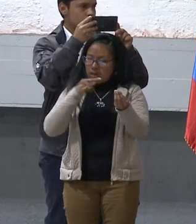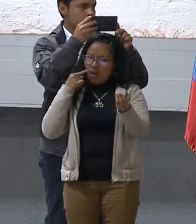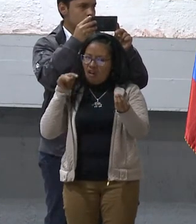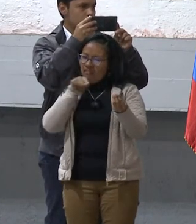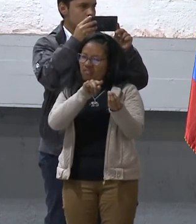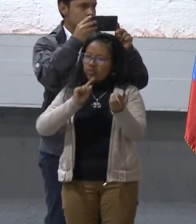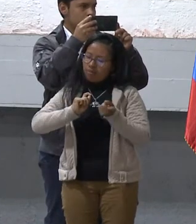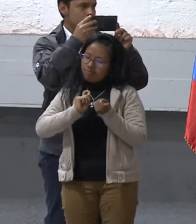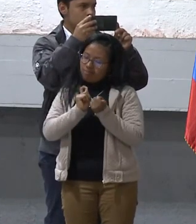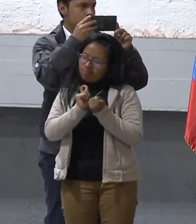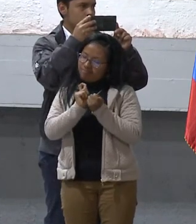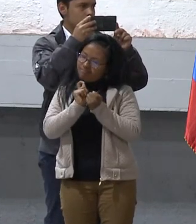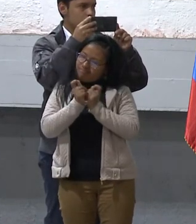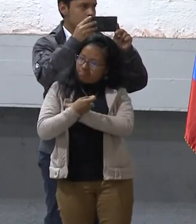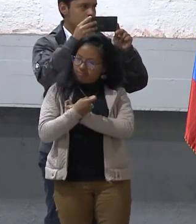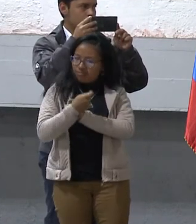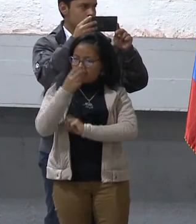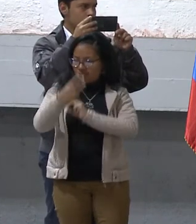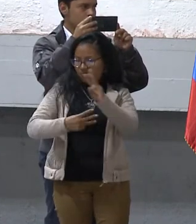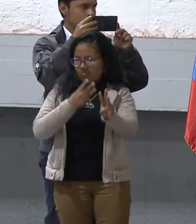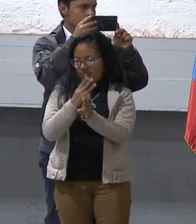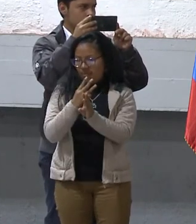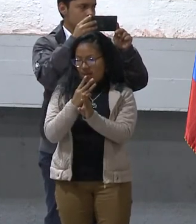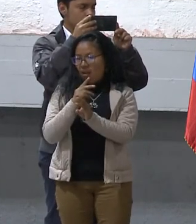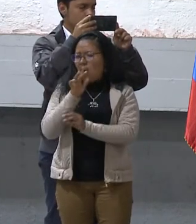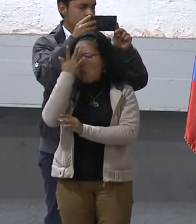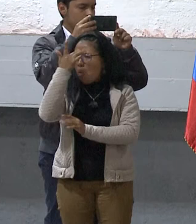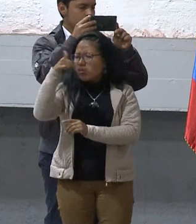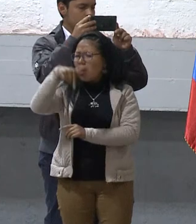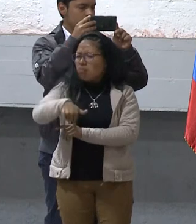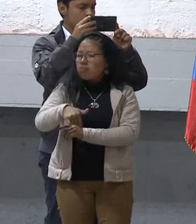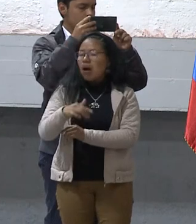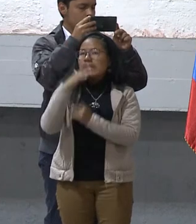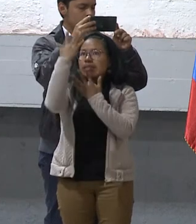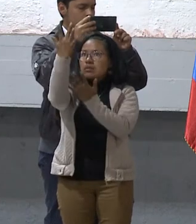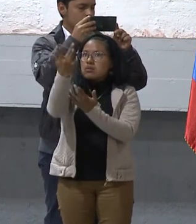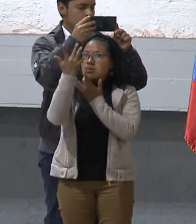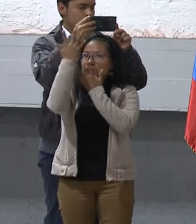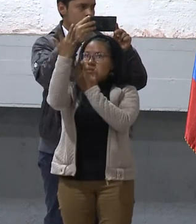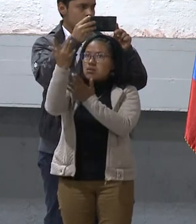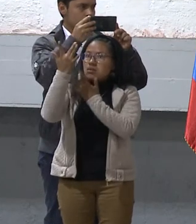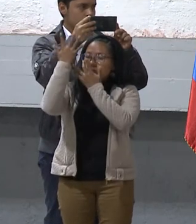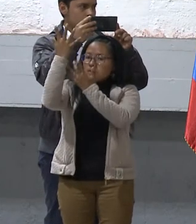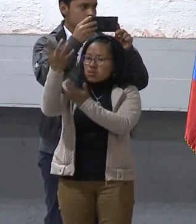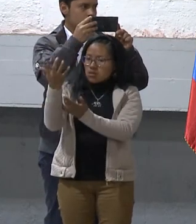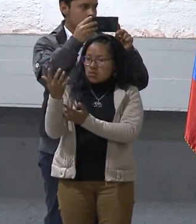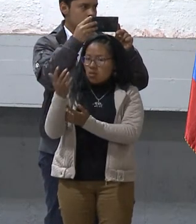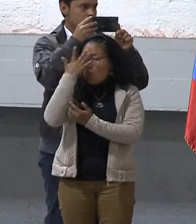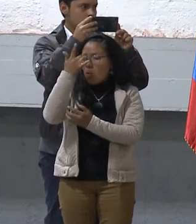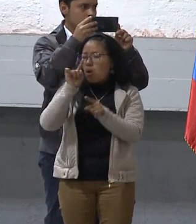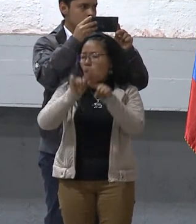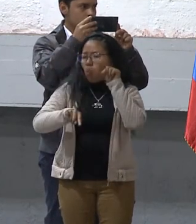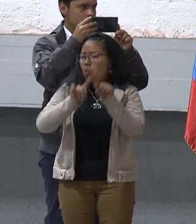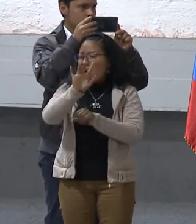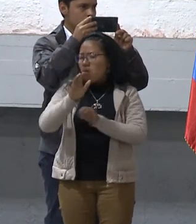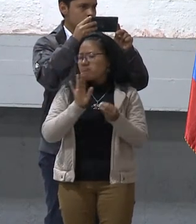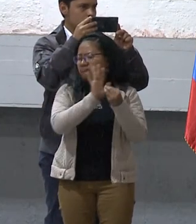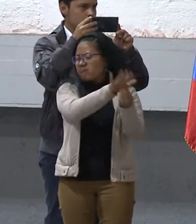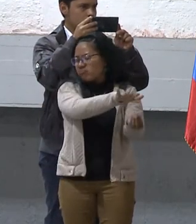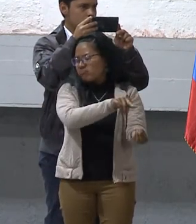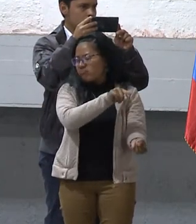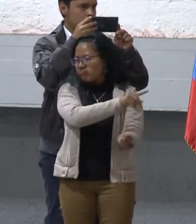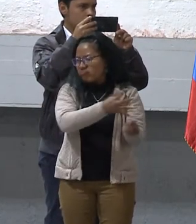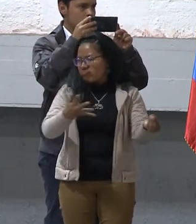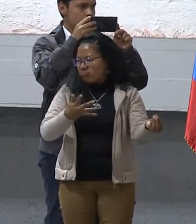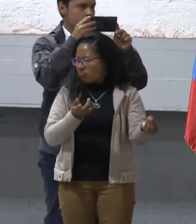mundo estamos aquí porque tenemos esperanzas estamos aquí porque no podemos ser ajenos a las ansias de justicia que nos convocan